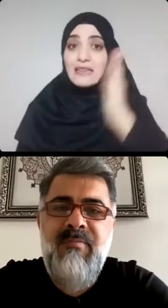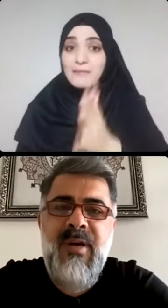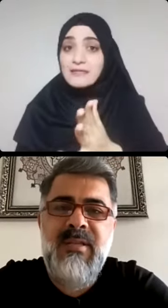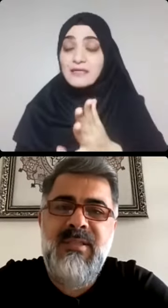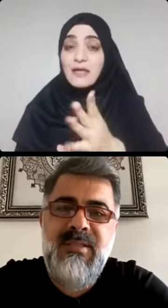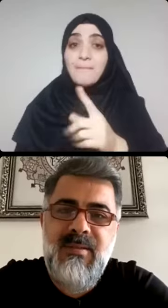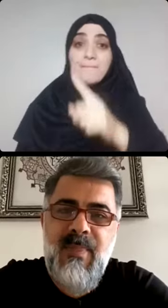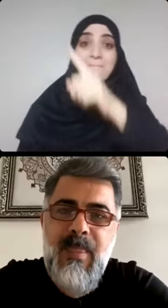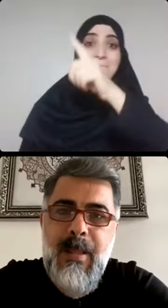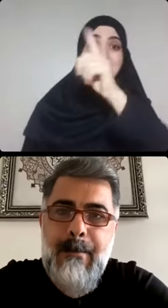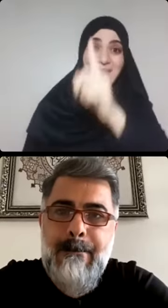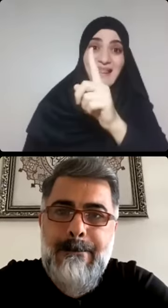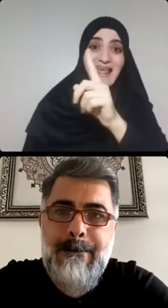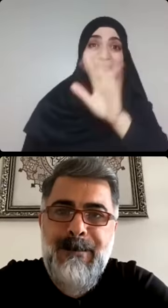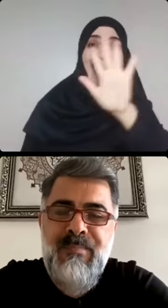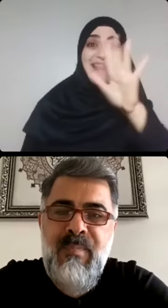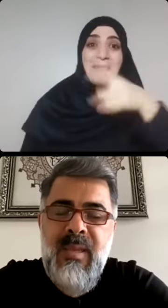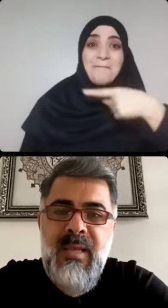sevap vardır.